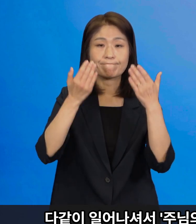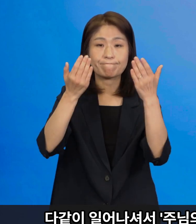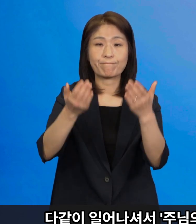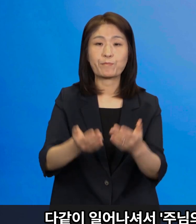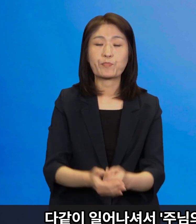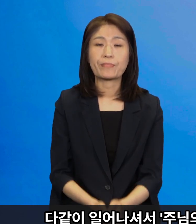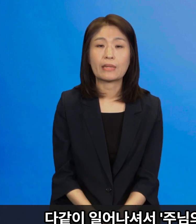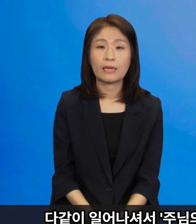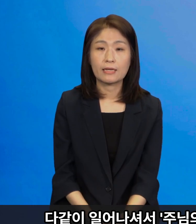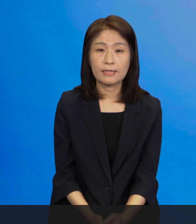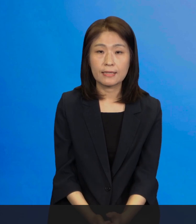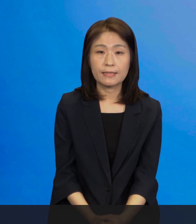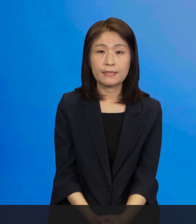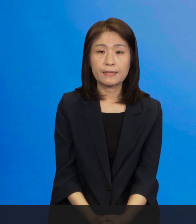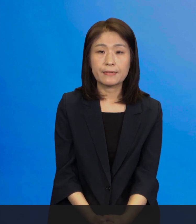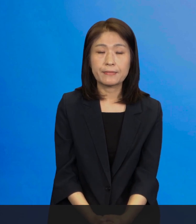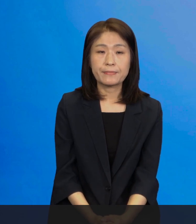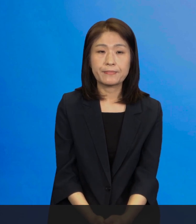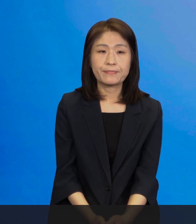드리겠습니다.